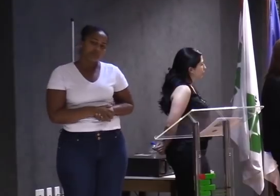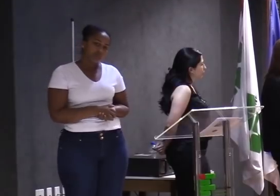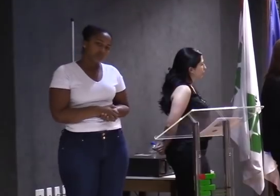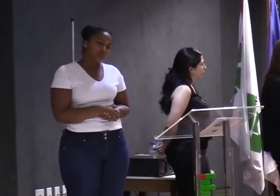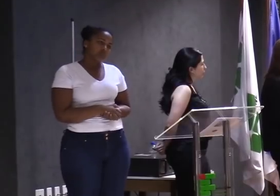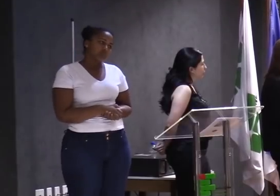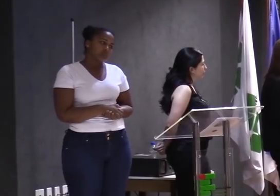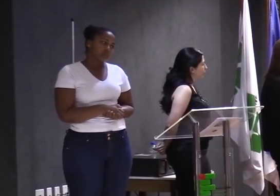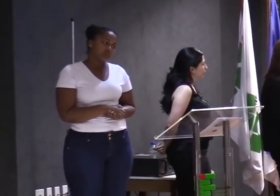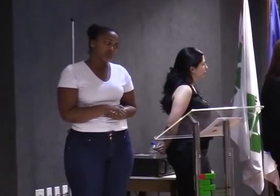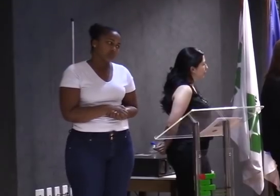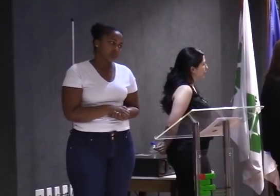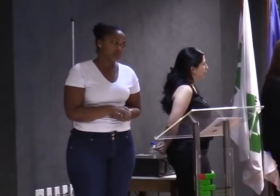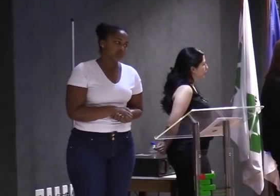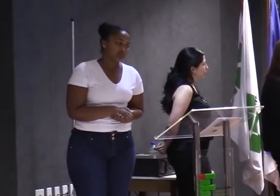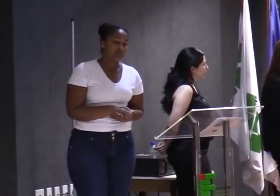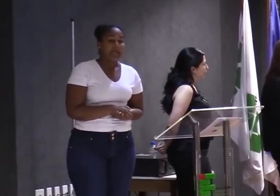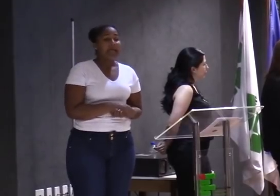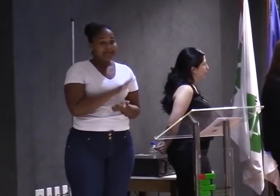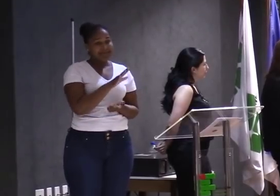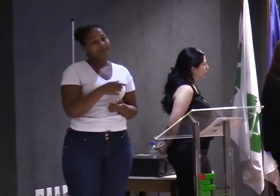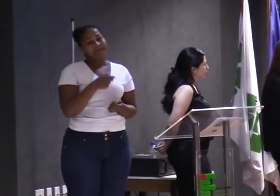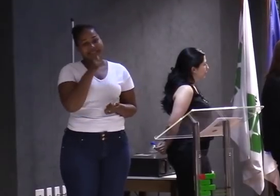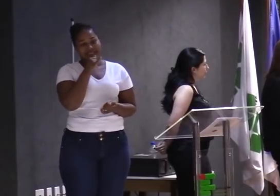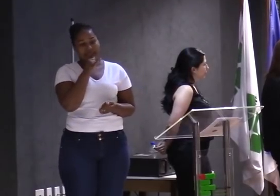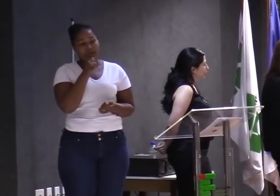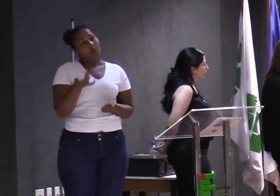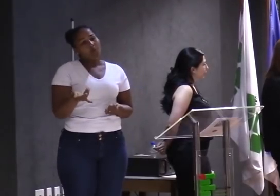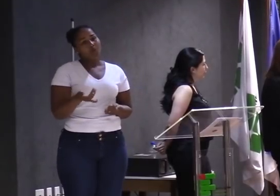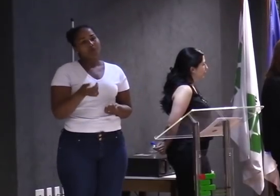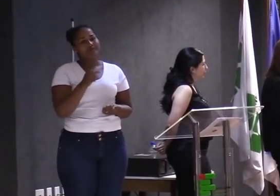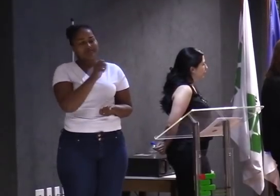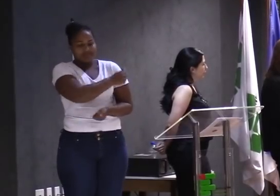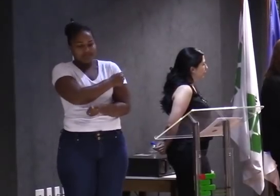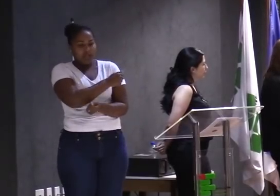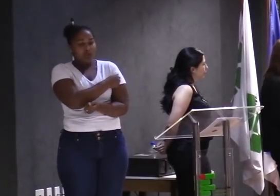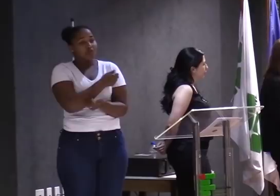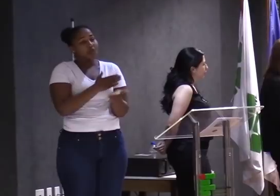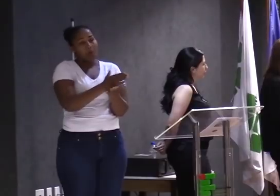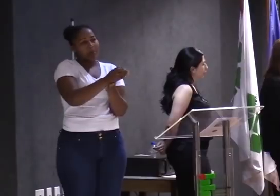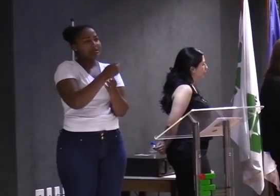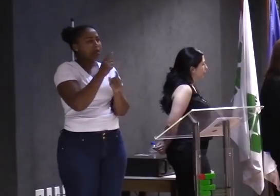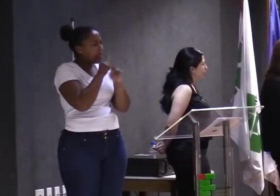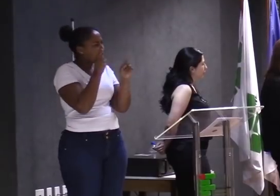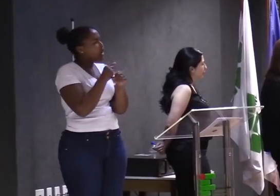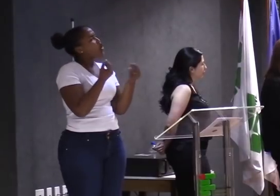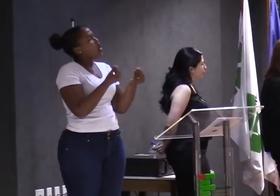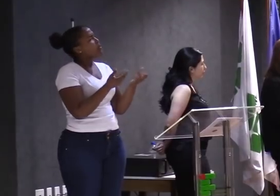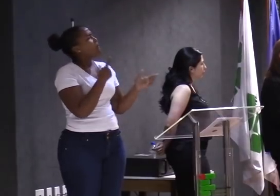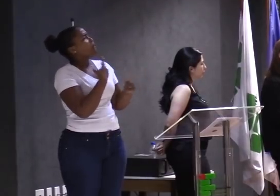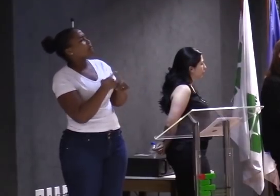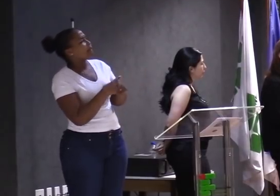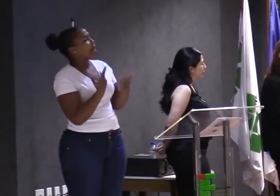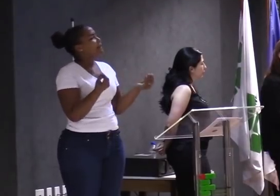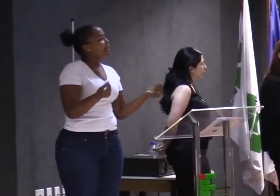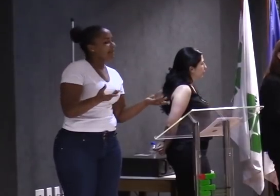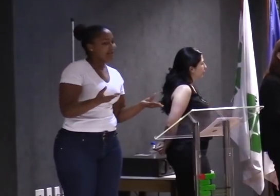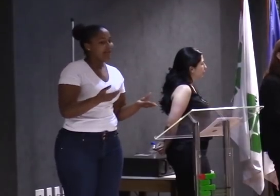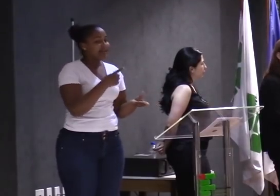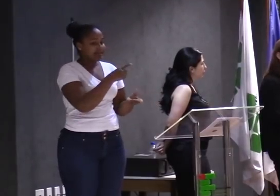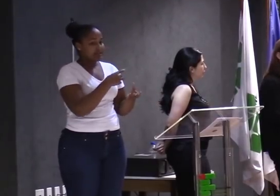certo, assim, desconforto entre os professores, né? Porque a gente foi visto como as professores que mudaram a situação do campus. E